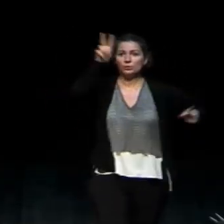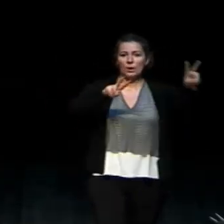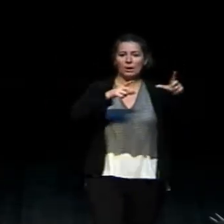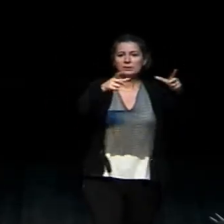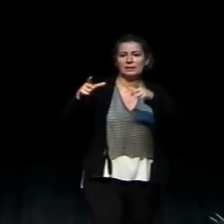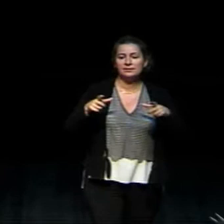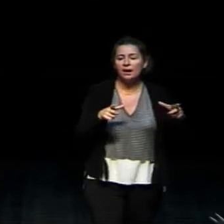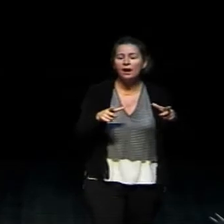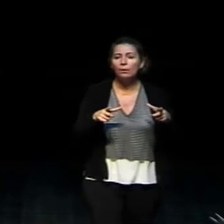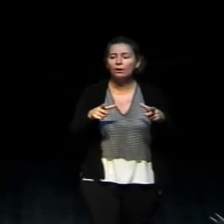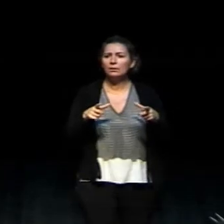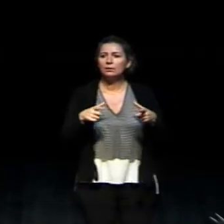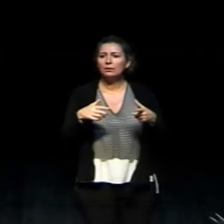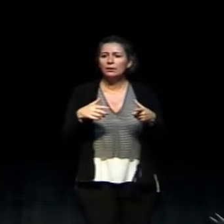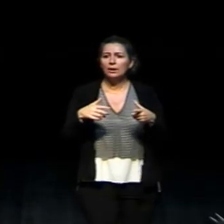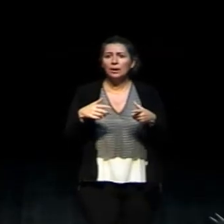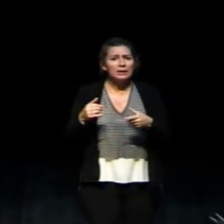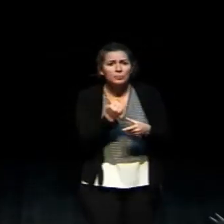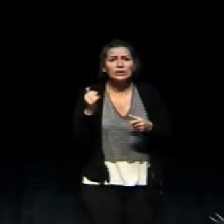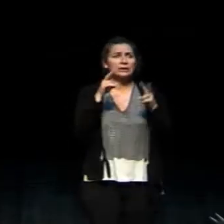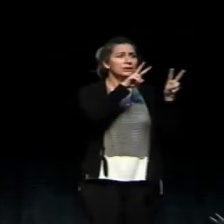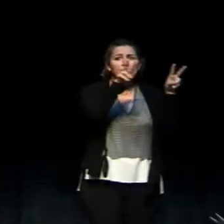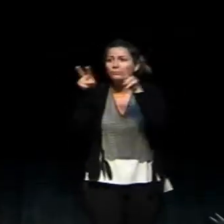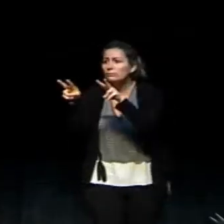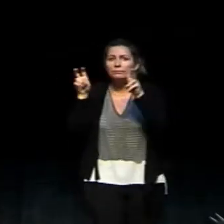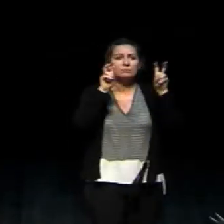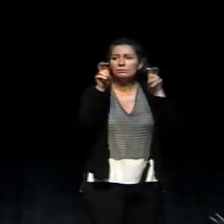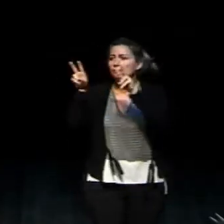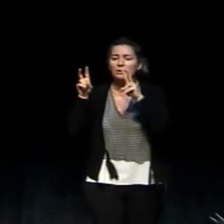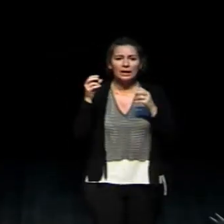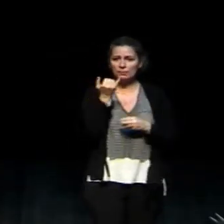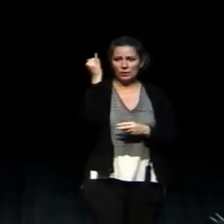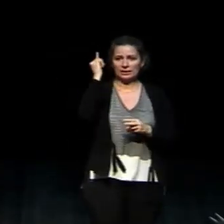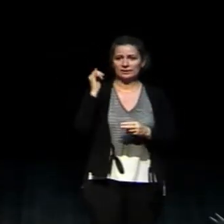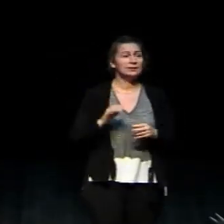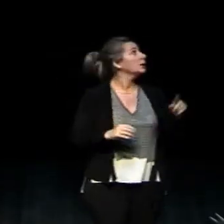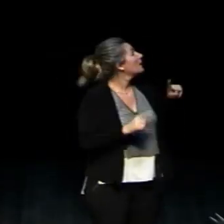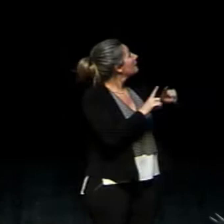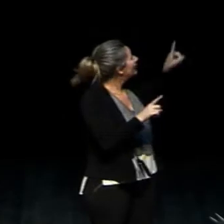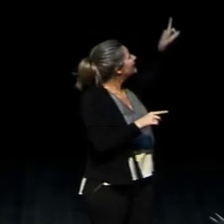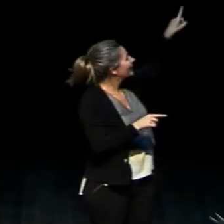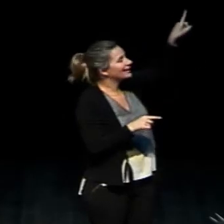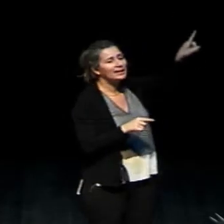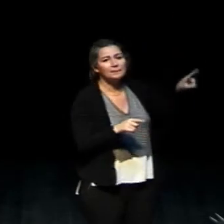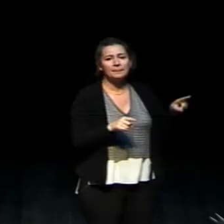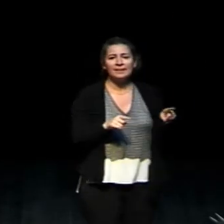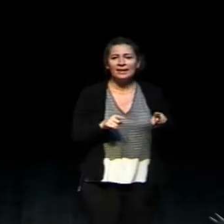precisa estar atento ali, é um espaço em que a visualidade ela ocorre a todo tempo, o aluno precisa estar atento a todo momento.